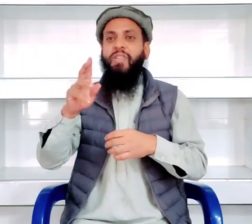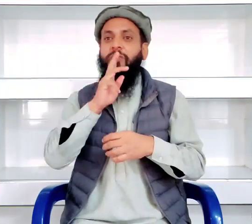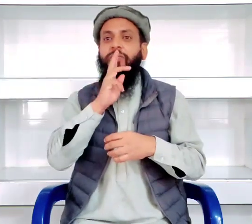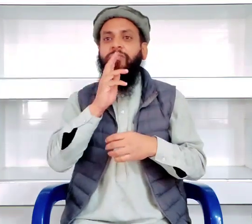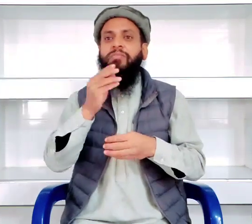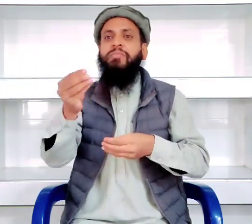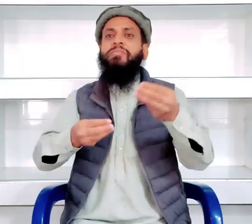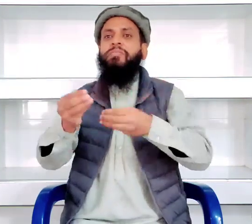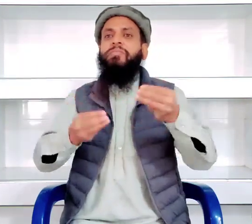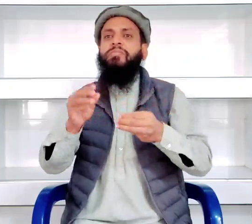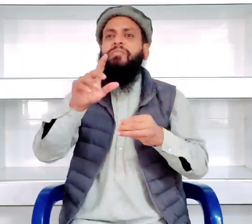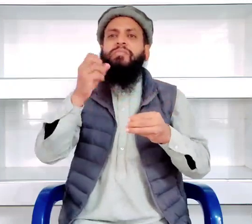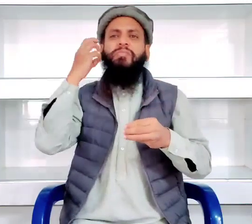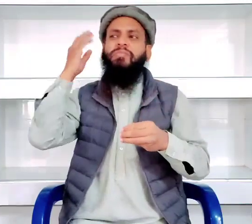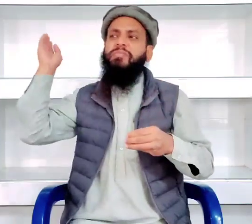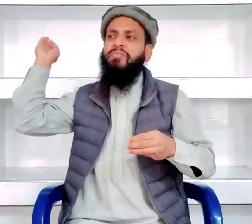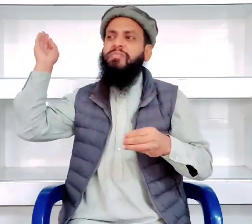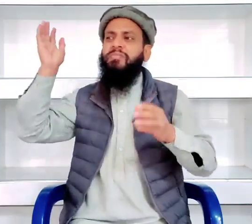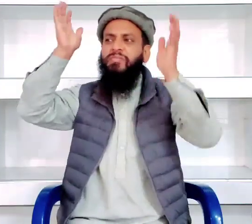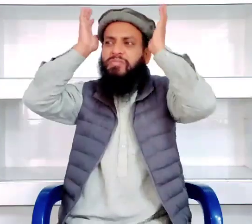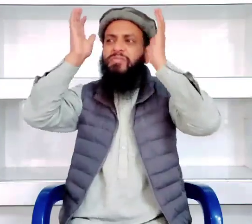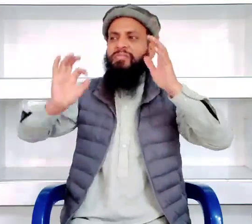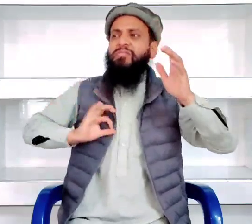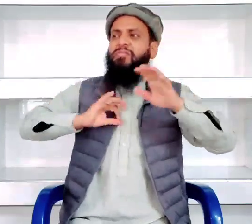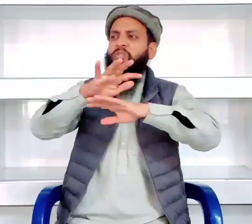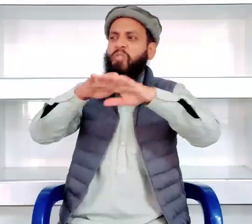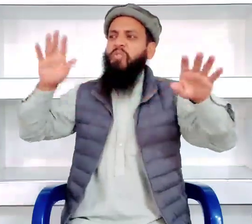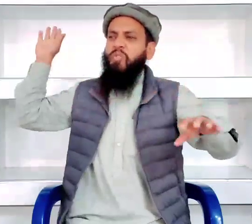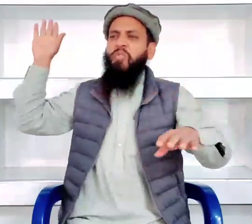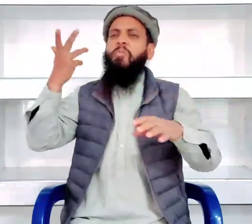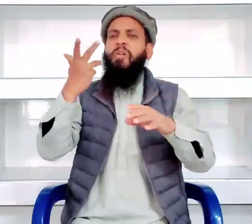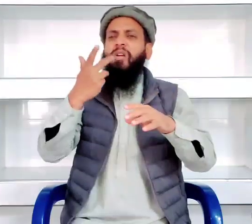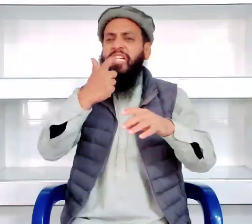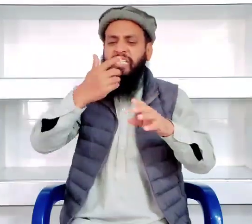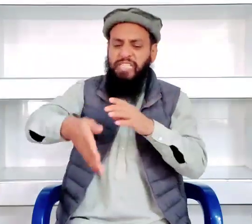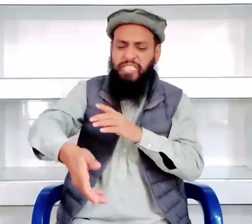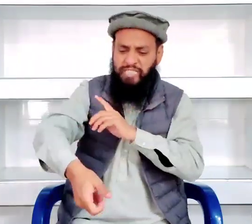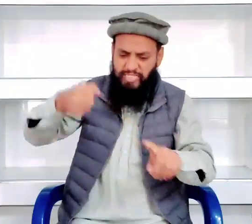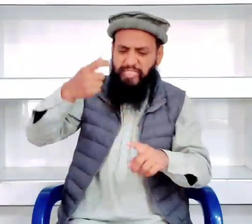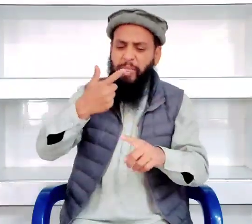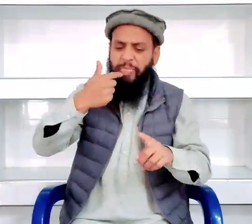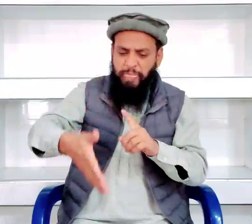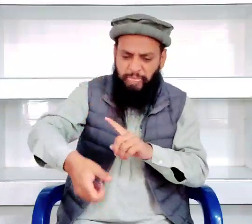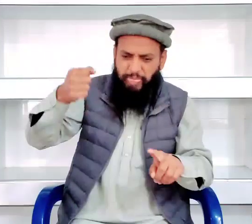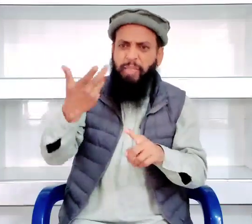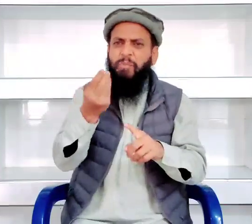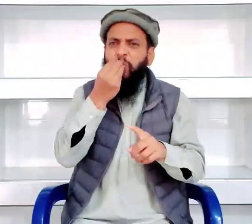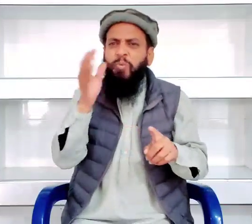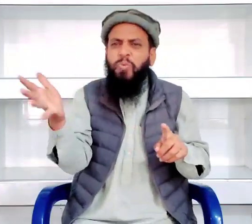تجارت کو رسول اللہ صلی اللہ علیہ وسلم نے منع فرمایا ہے ایک بولی دے کئی چیزاں جڑی نے اور